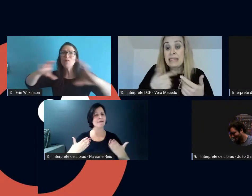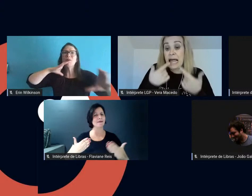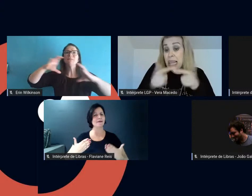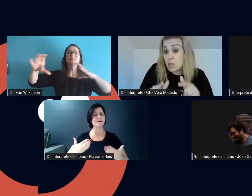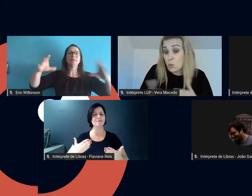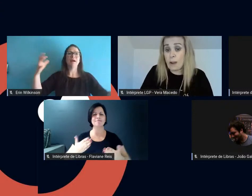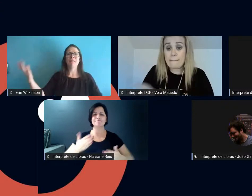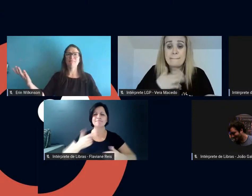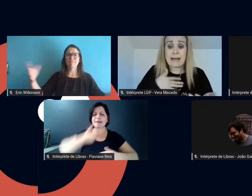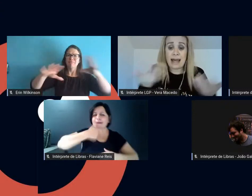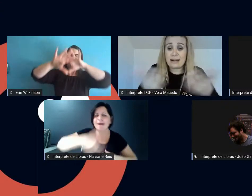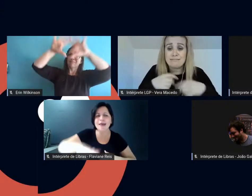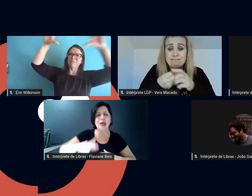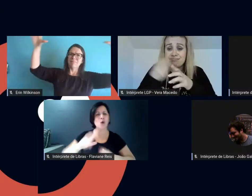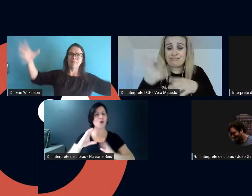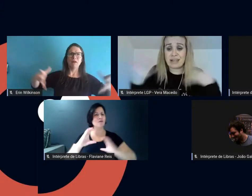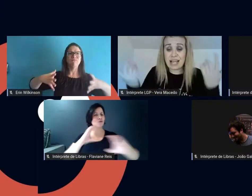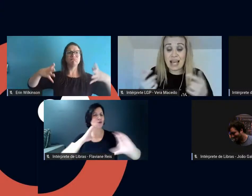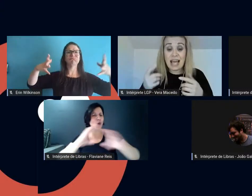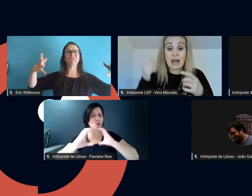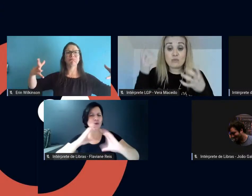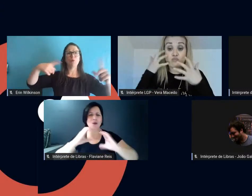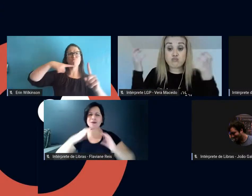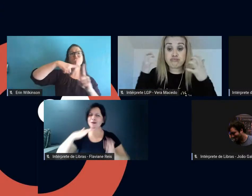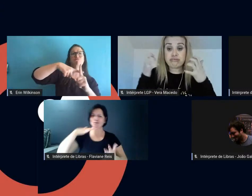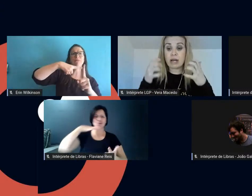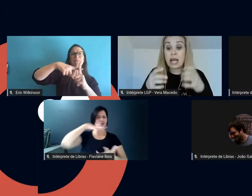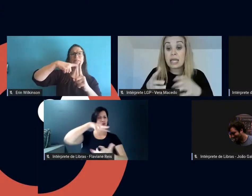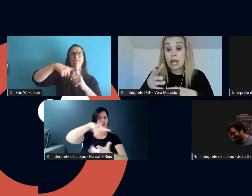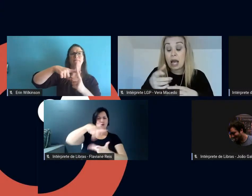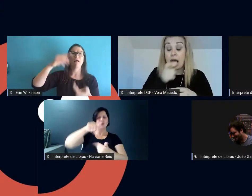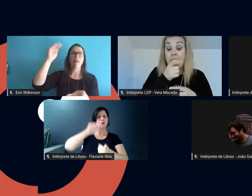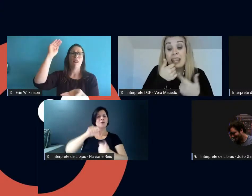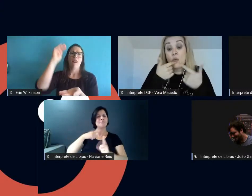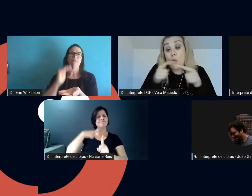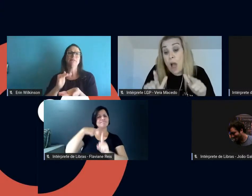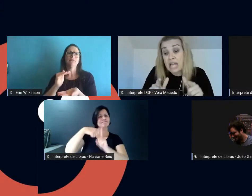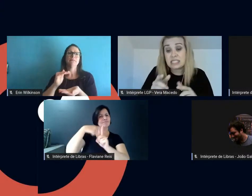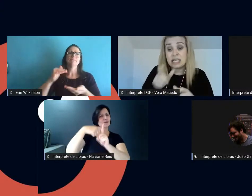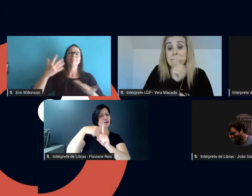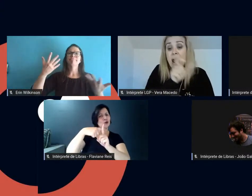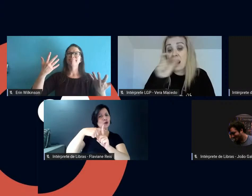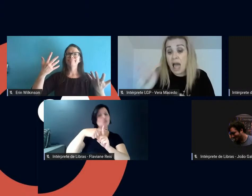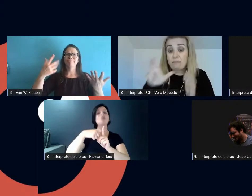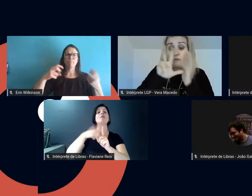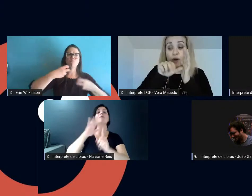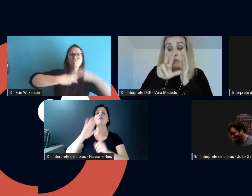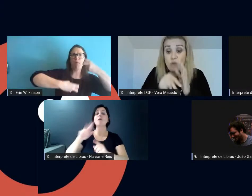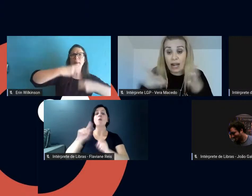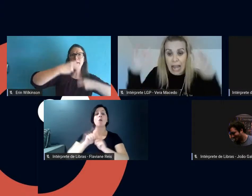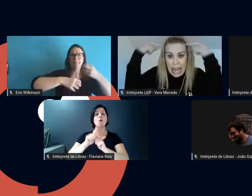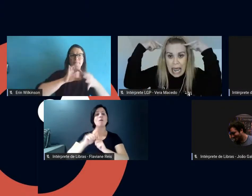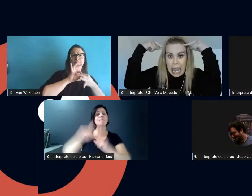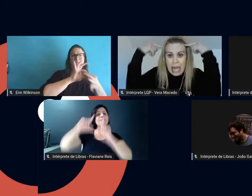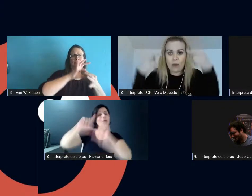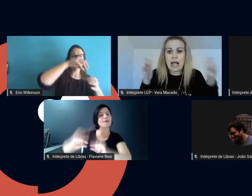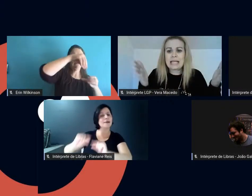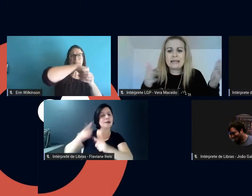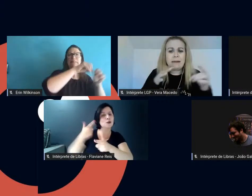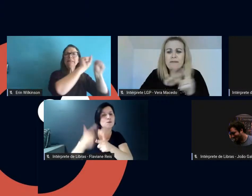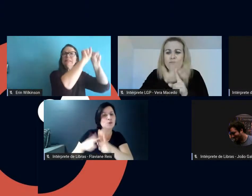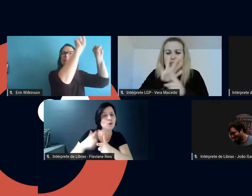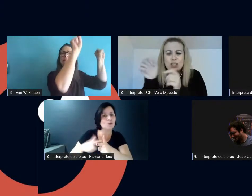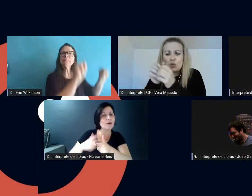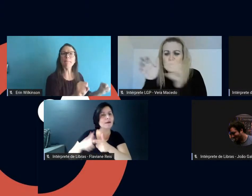A a fonologia ela está assim dentro da comunicação, da visão de